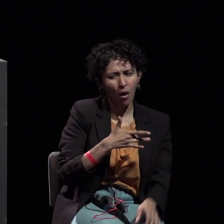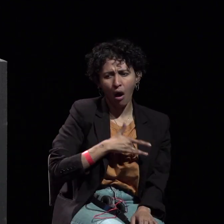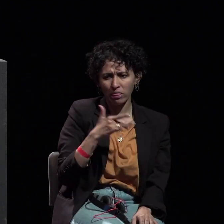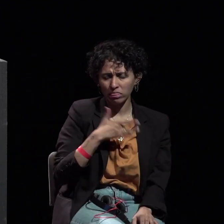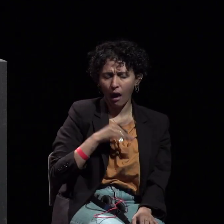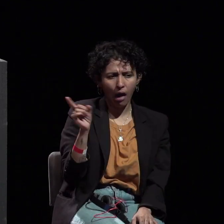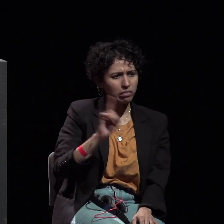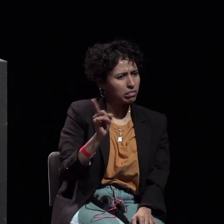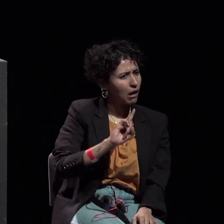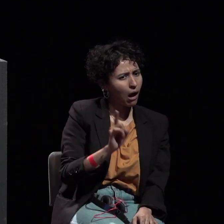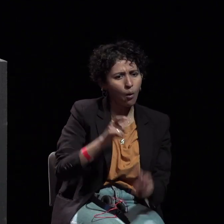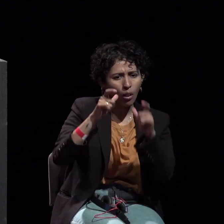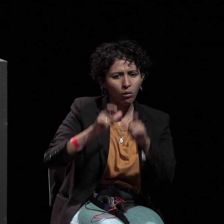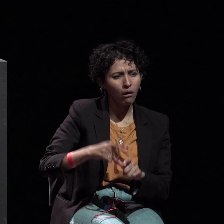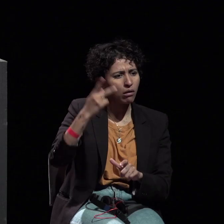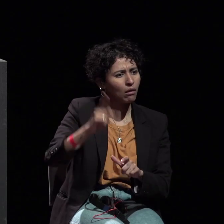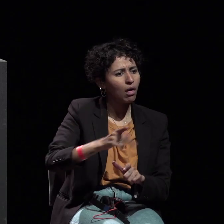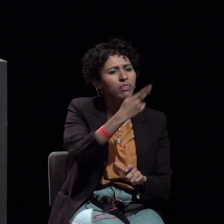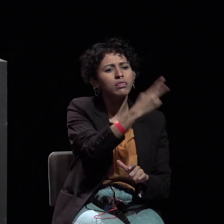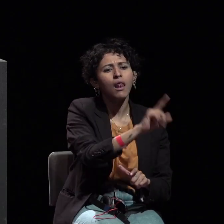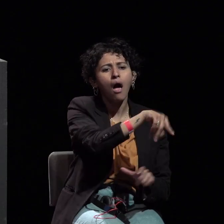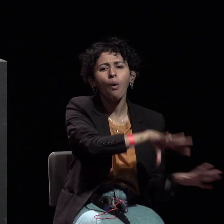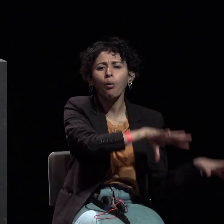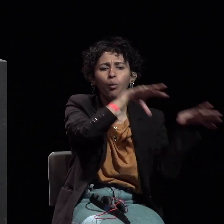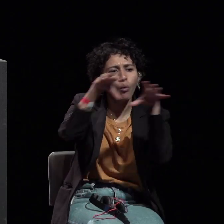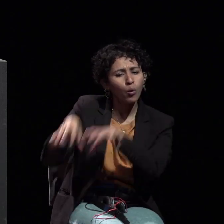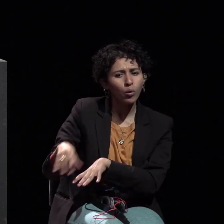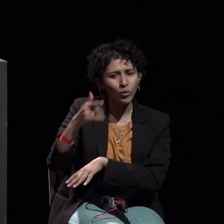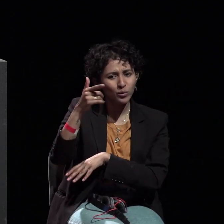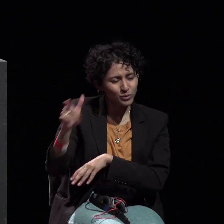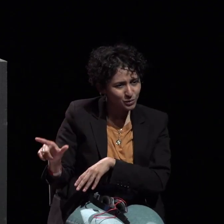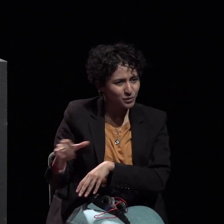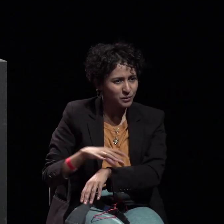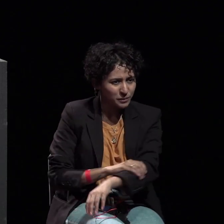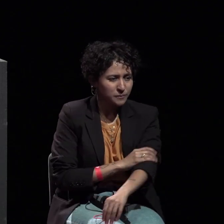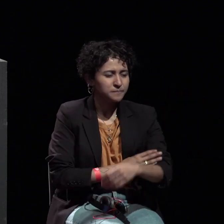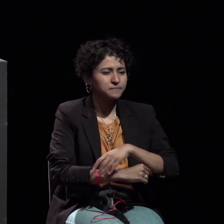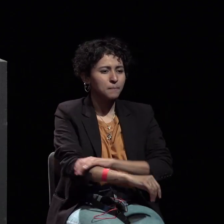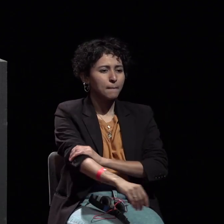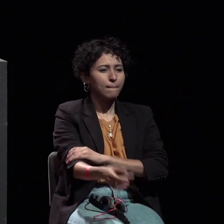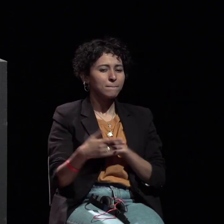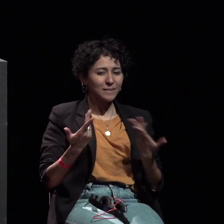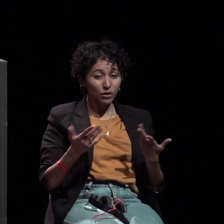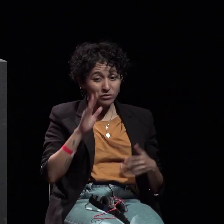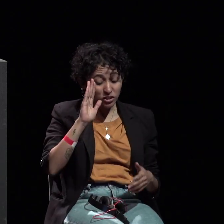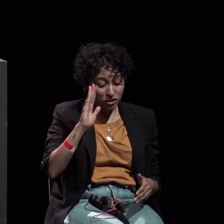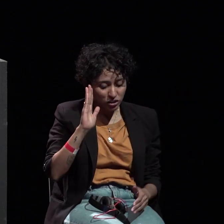da desumanidade, da indigência. Há um olhar prévio que nos coloca